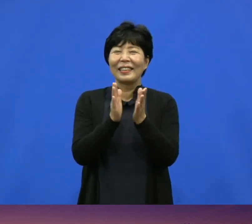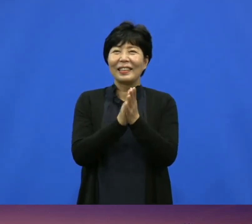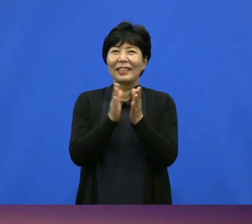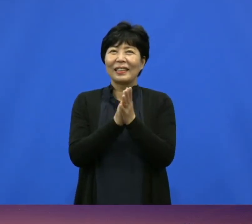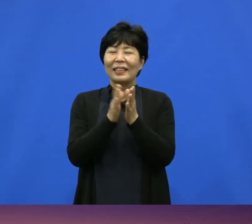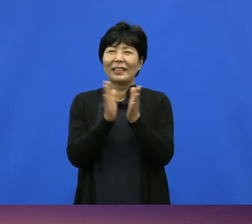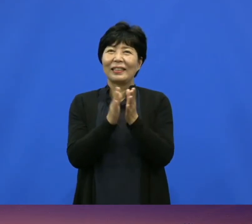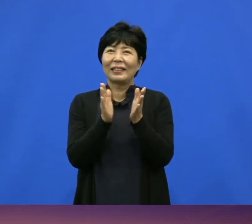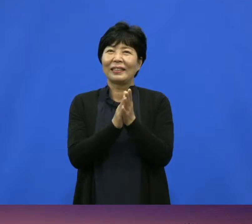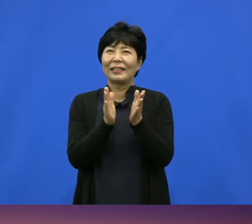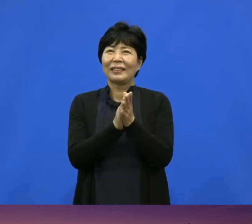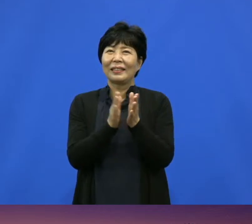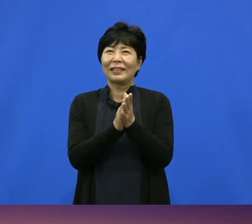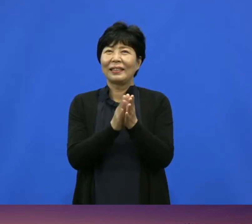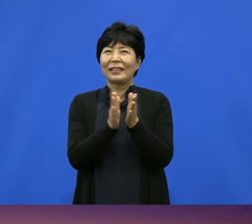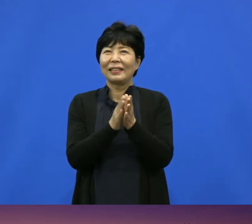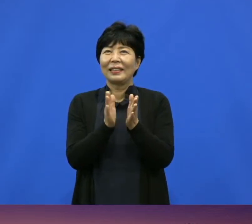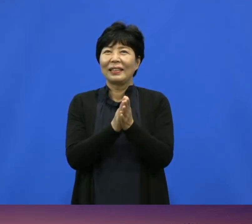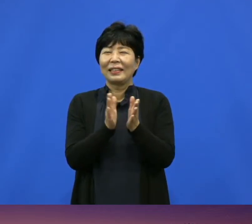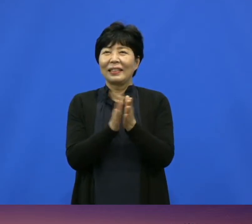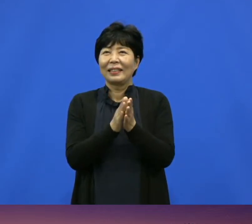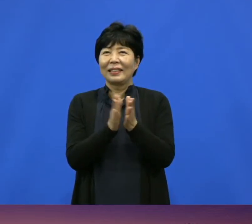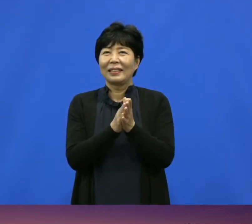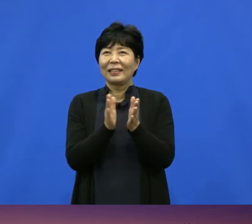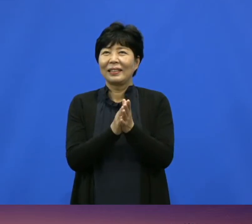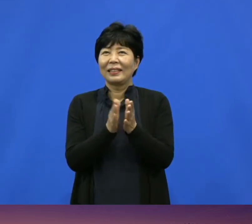유모차 부대.